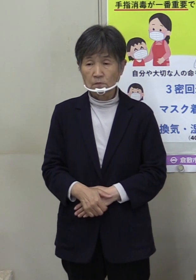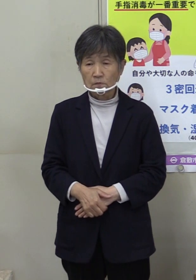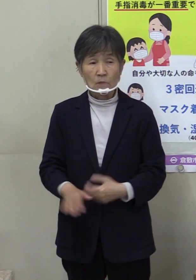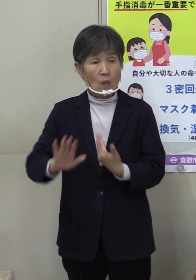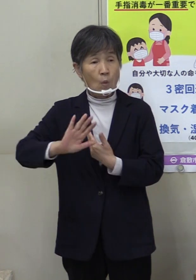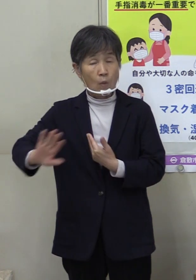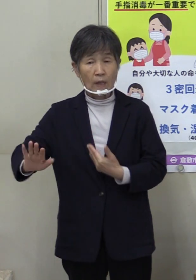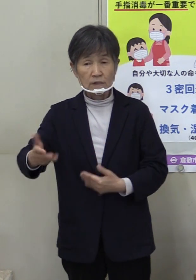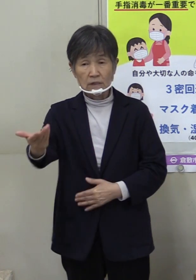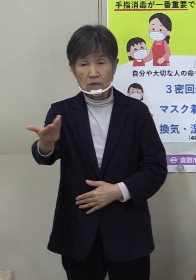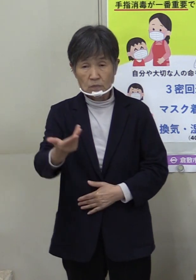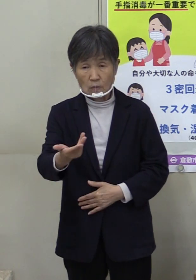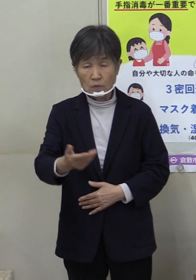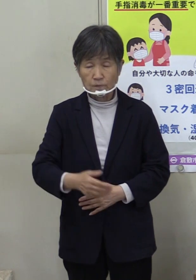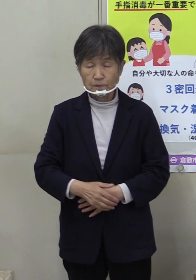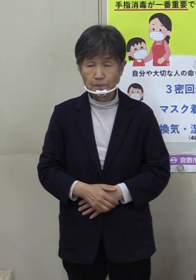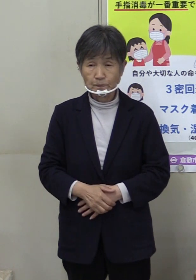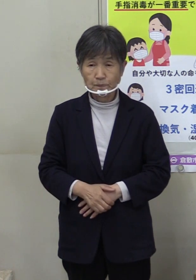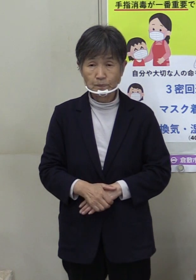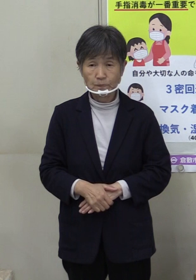他にありますでしょうか。